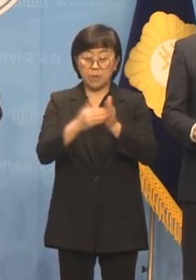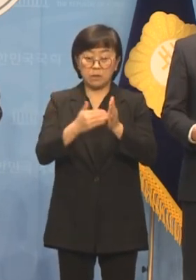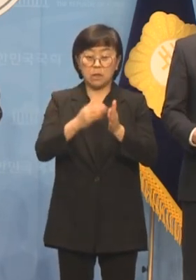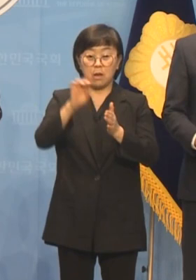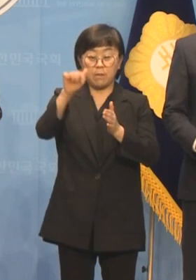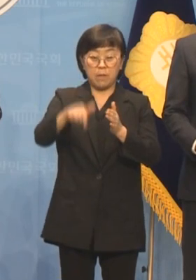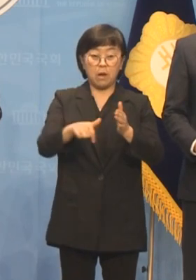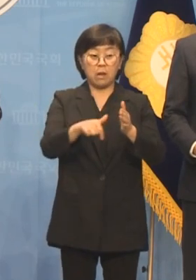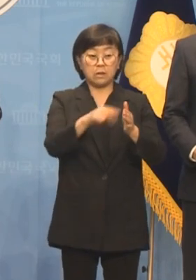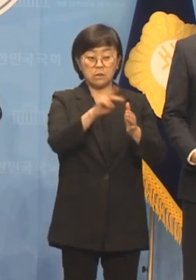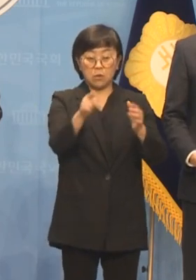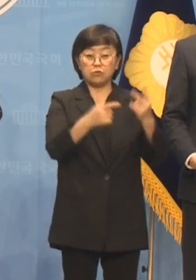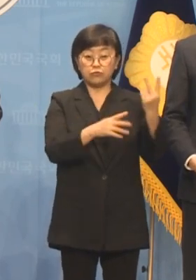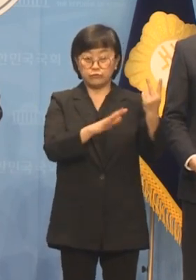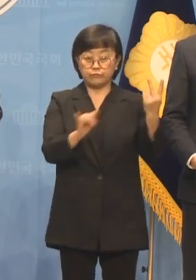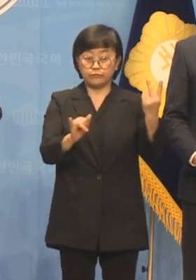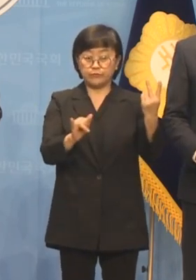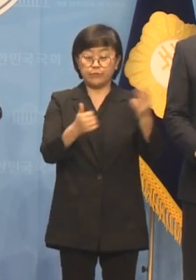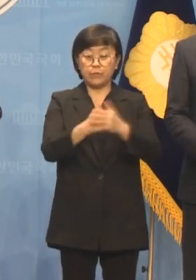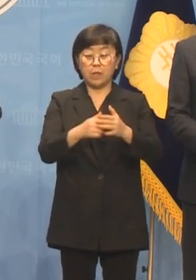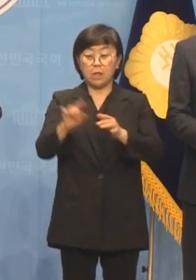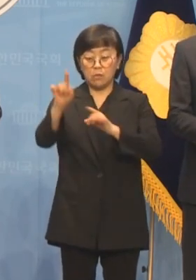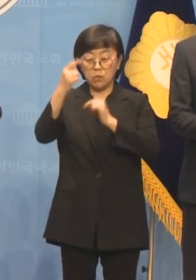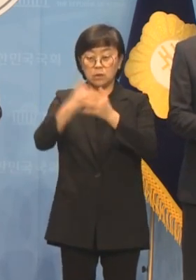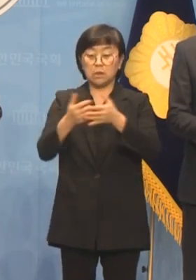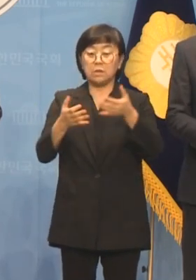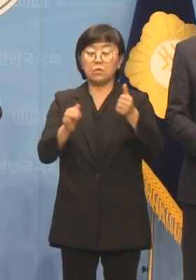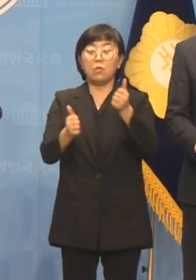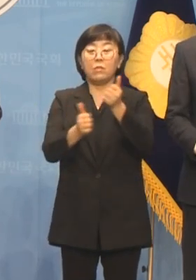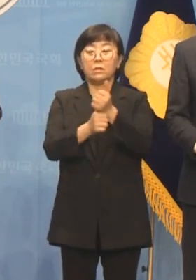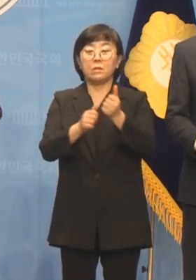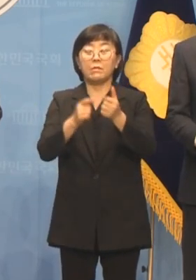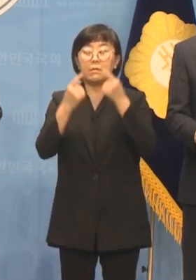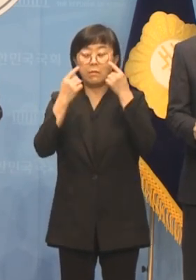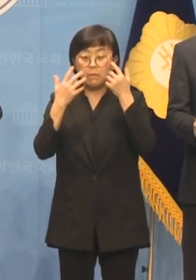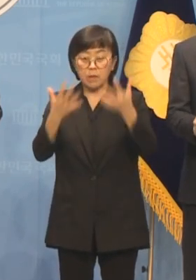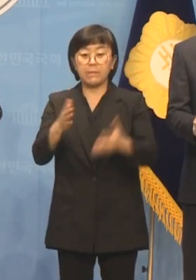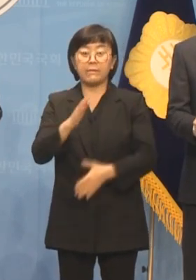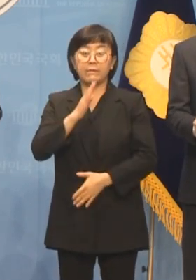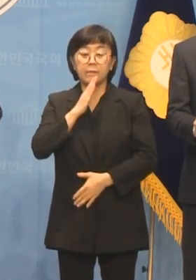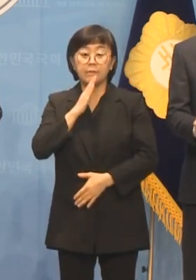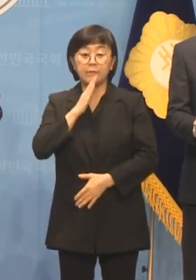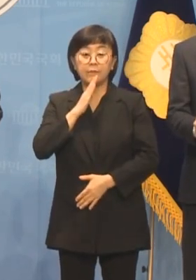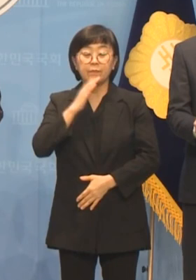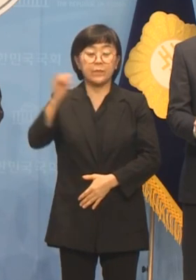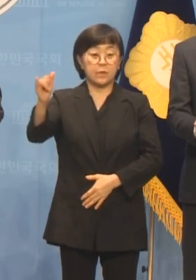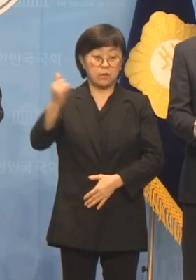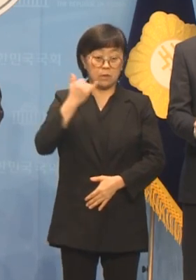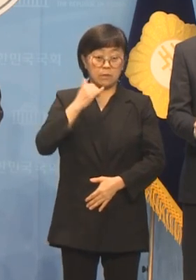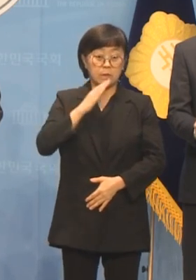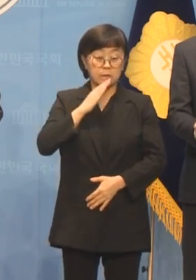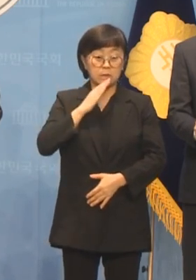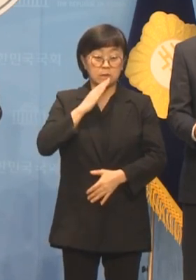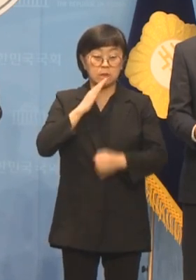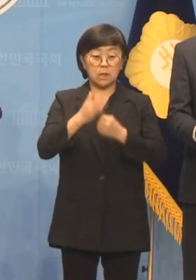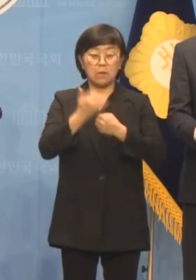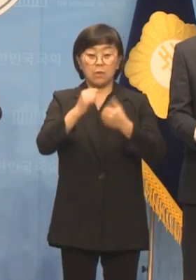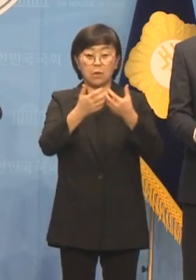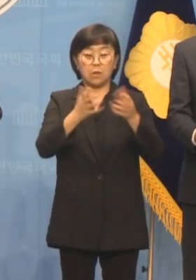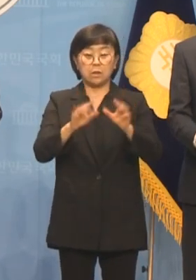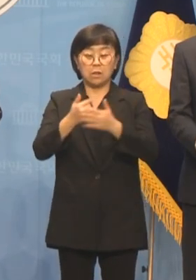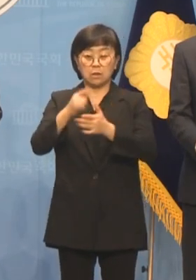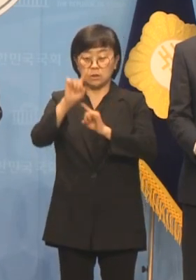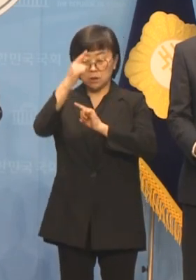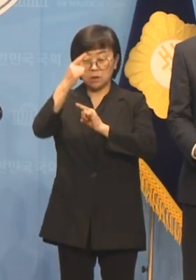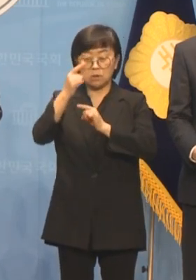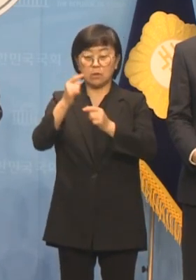씨 및 서모 씨를 통해서도 이모 씨가 김용 부원장을 만난 것은 명백한 사실이라고 전해왔으므로 변호인단도 이모 씨를 증인으로